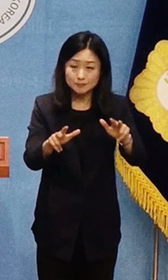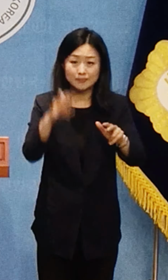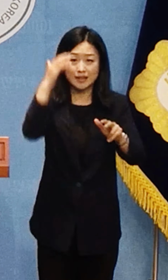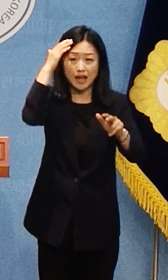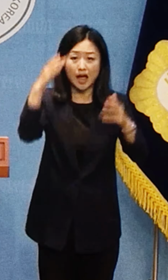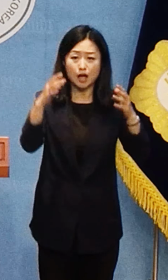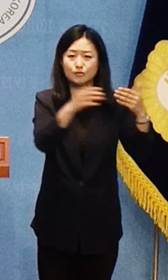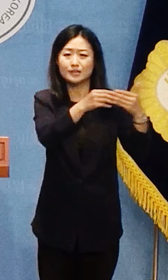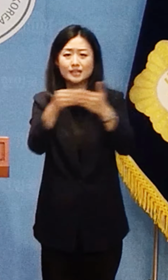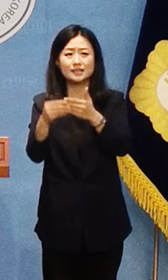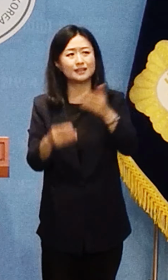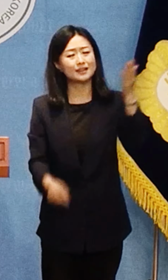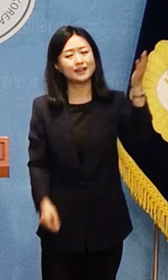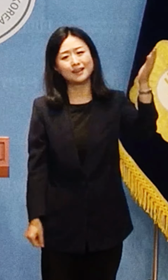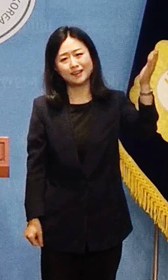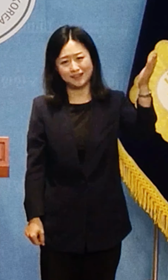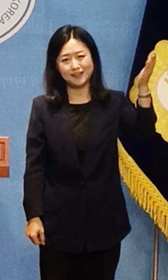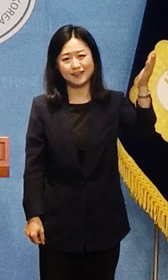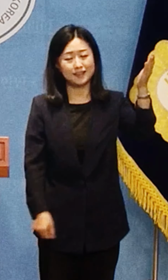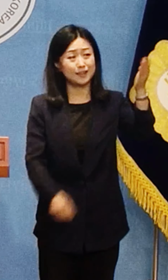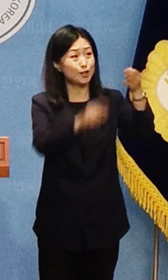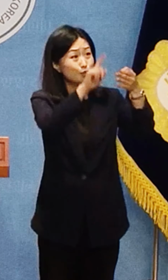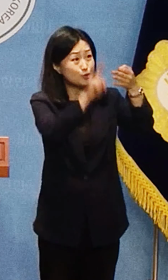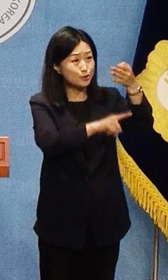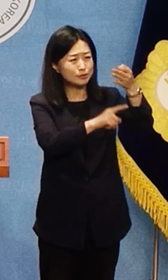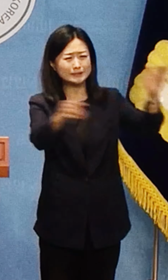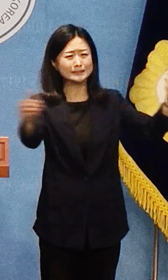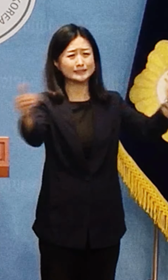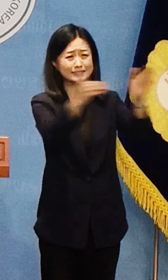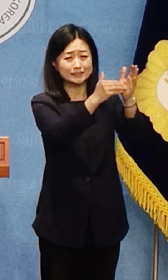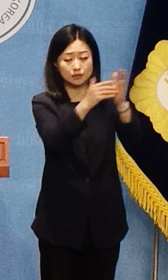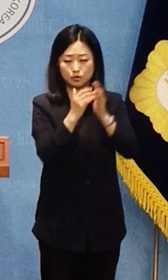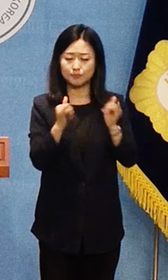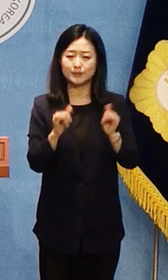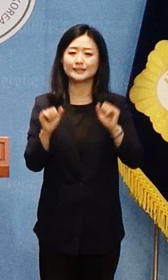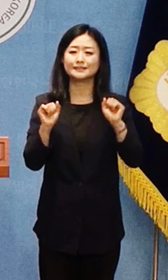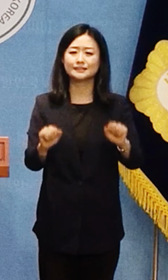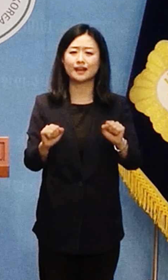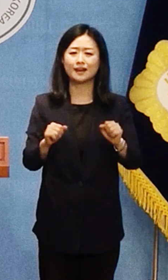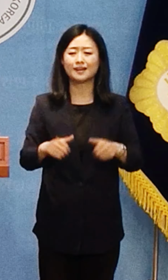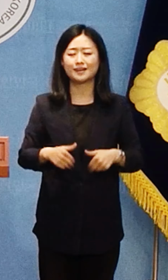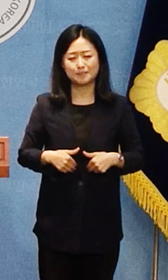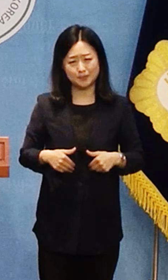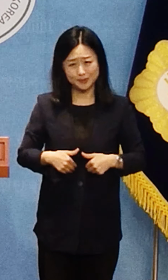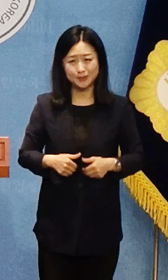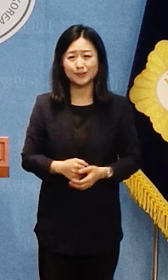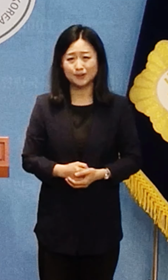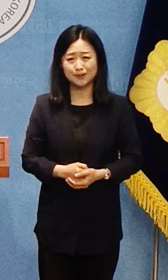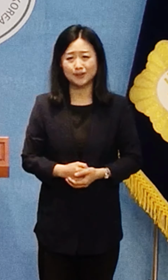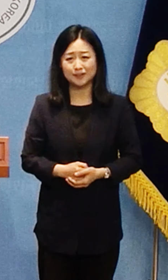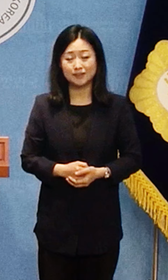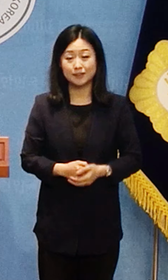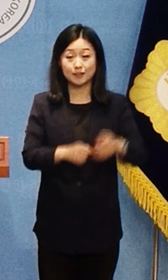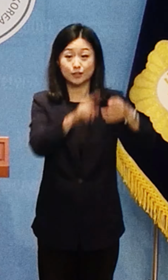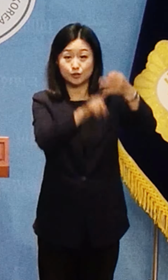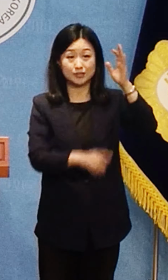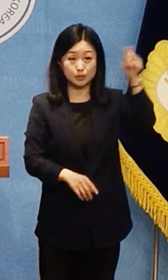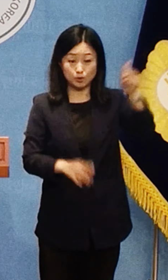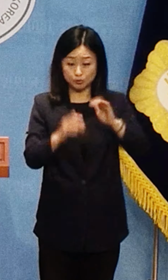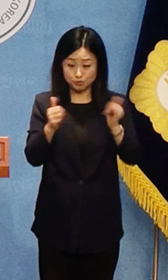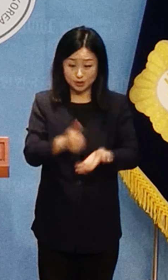이끌고 있습니다 윤대식 시대를 끝내야 국민이 살 수 있다는 말이 나올 정도입니다 윤 대통령이